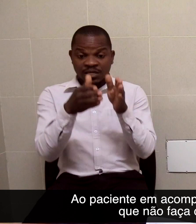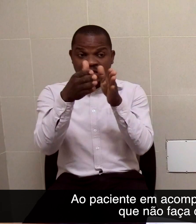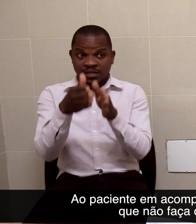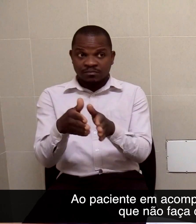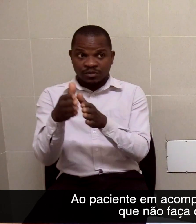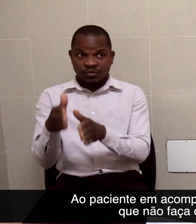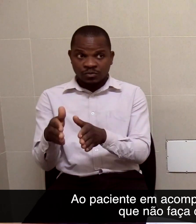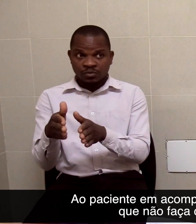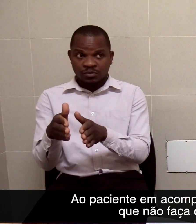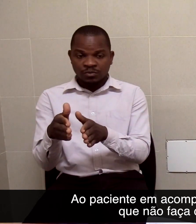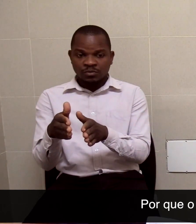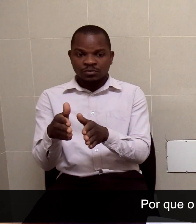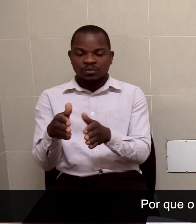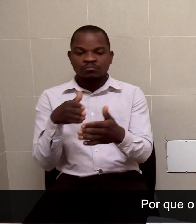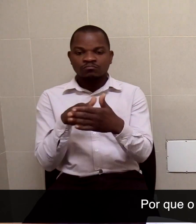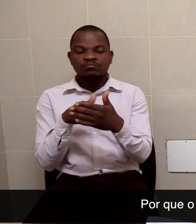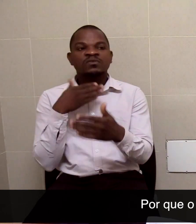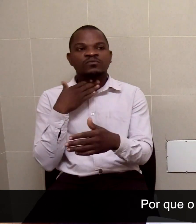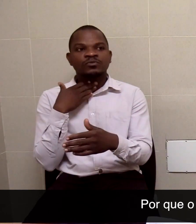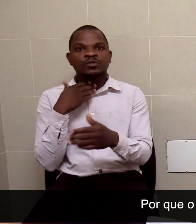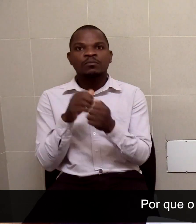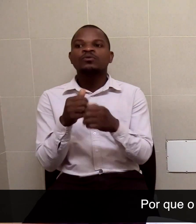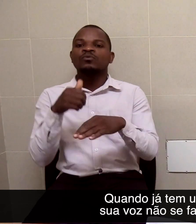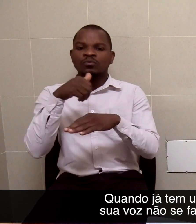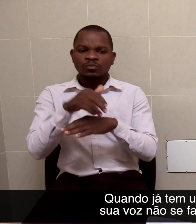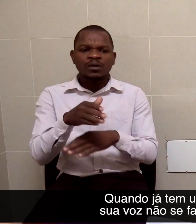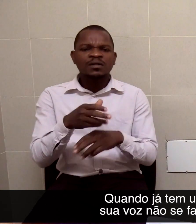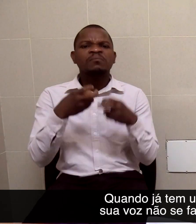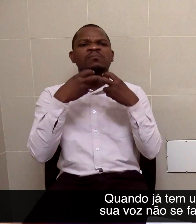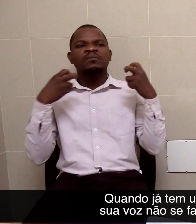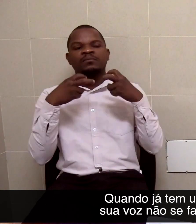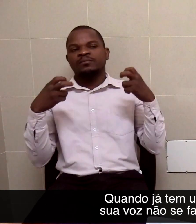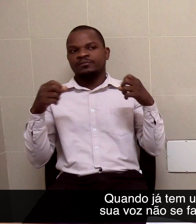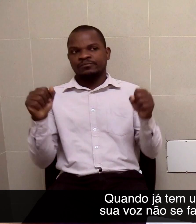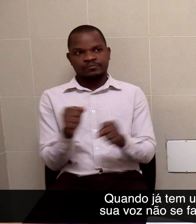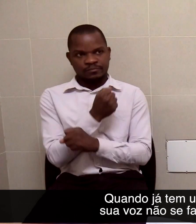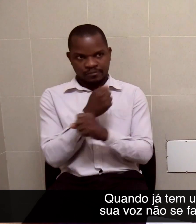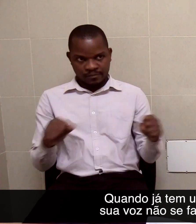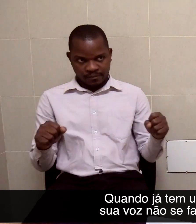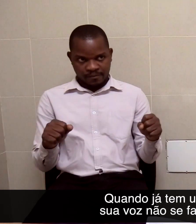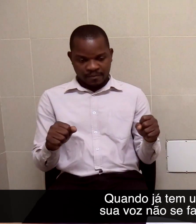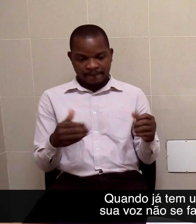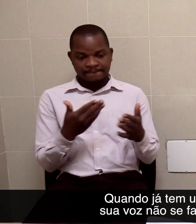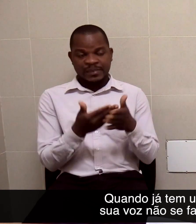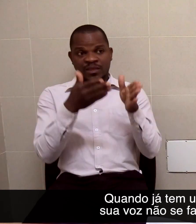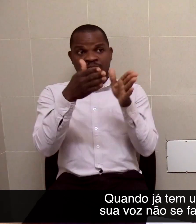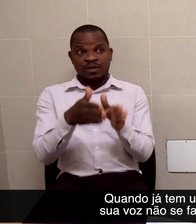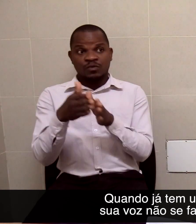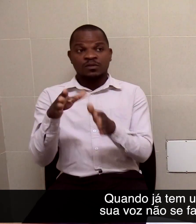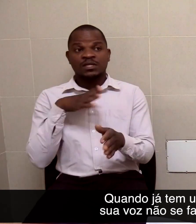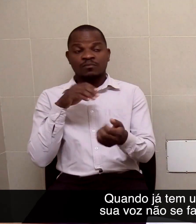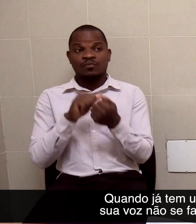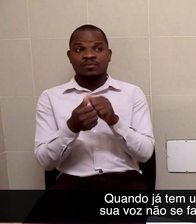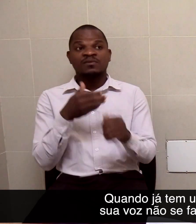o abuso da sua voz. Porque o que acontece? Quando já tem um problema da voz, a sua voz não